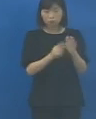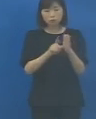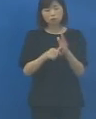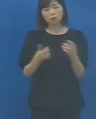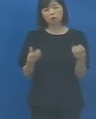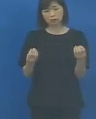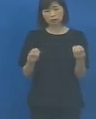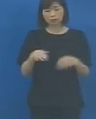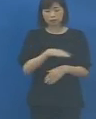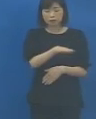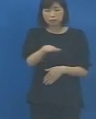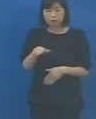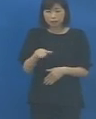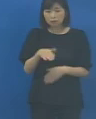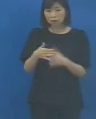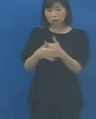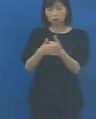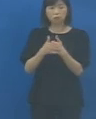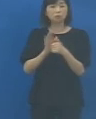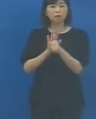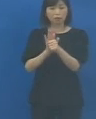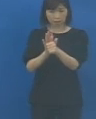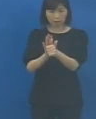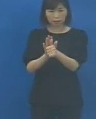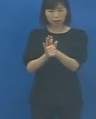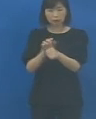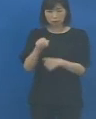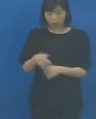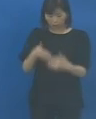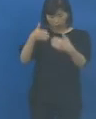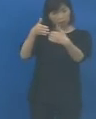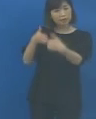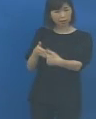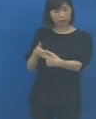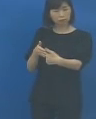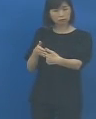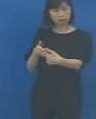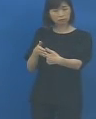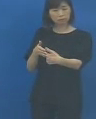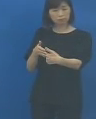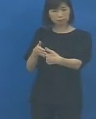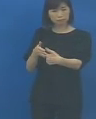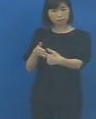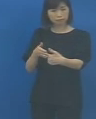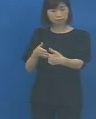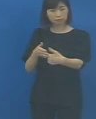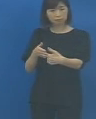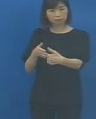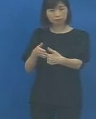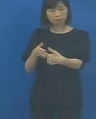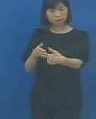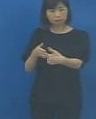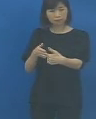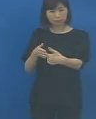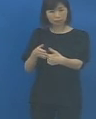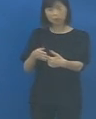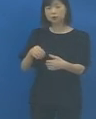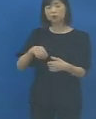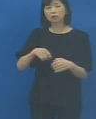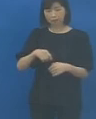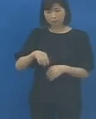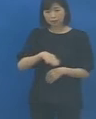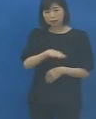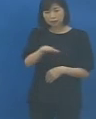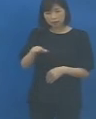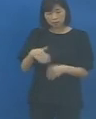し合いながら、そこを制限をかけていく、で国民の皆様にもご理解を求めていく、